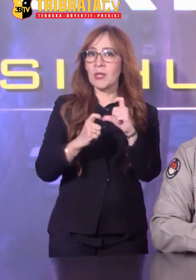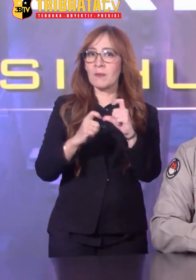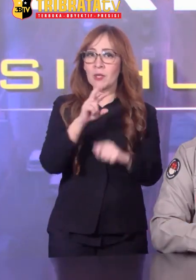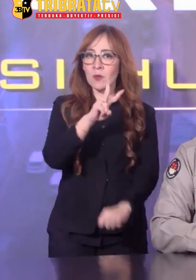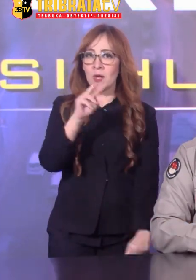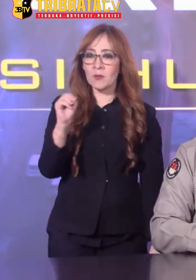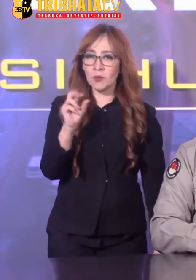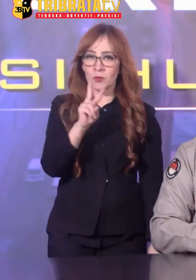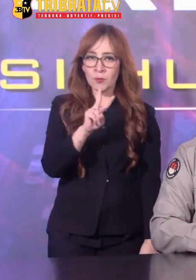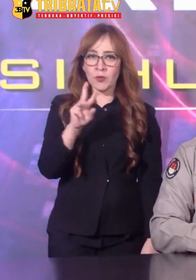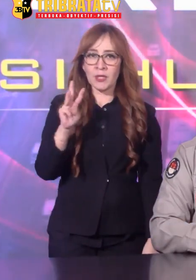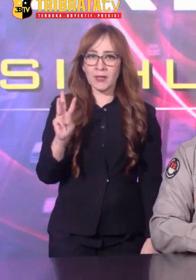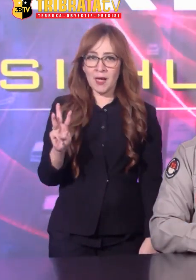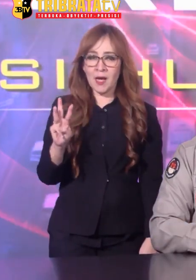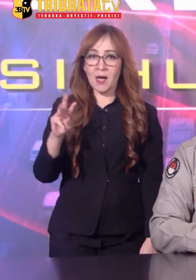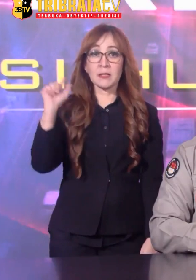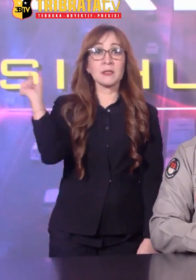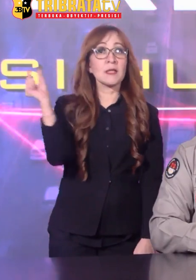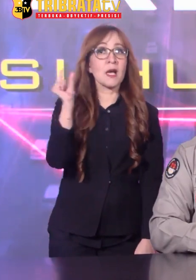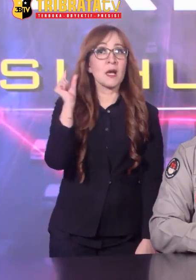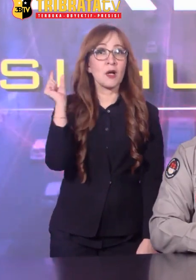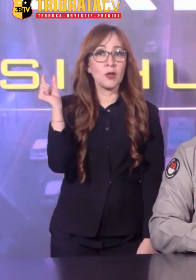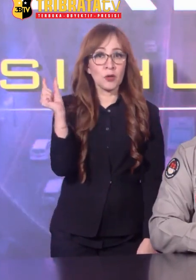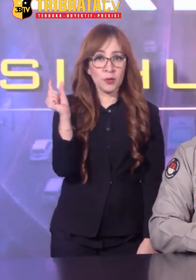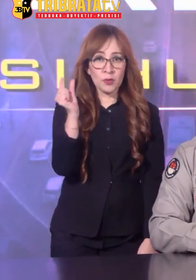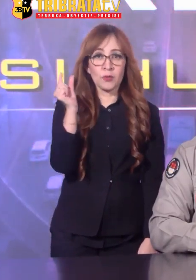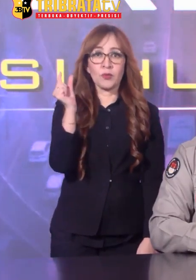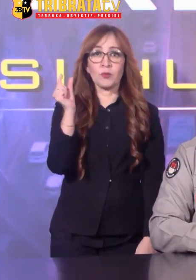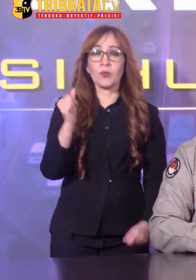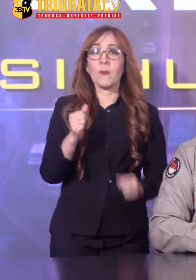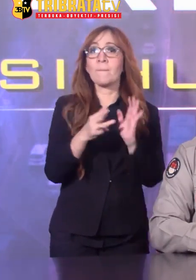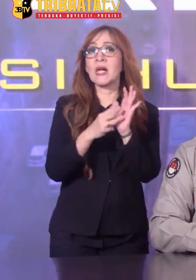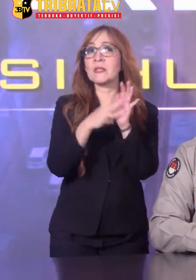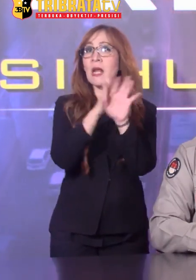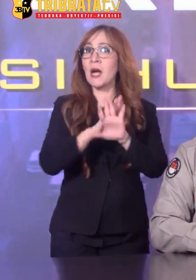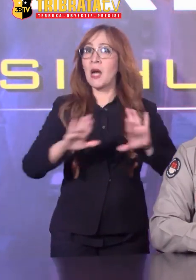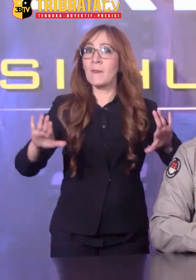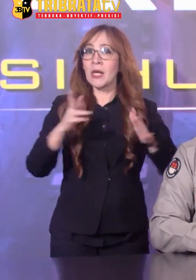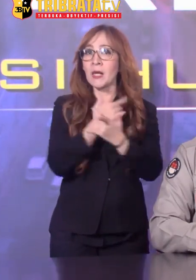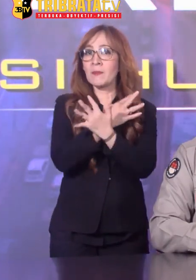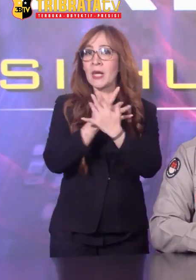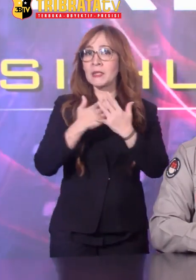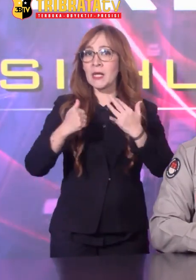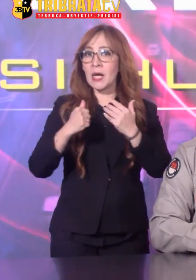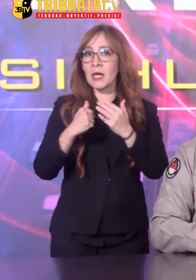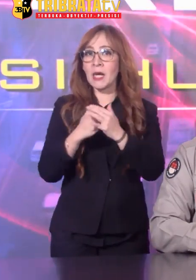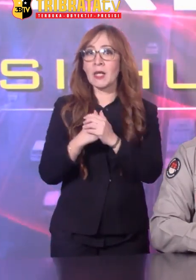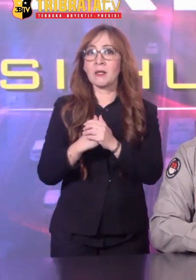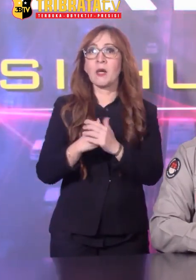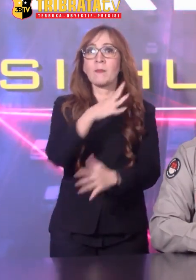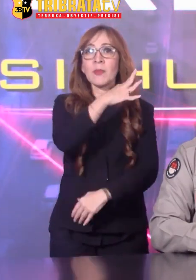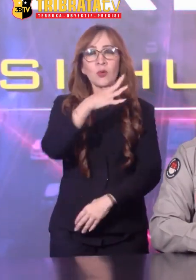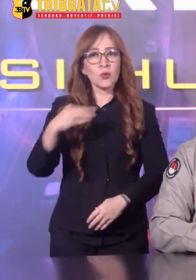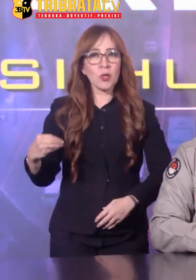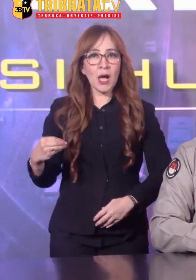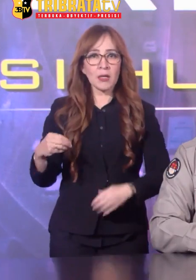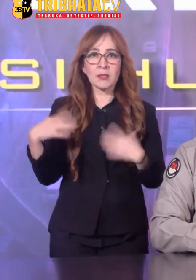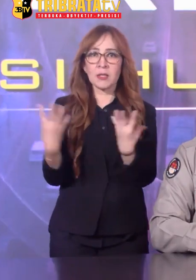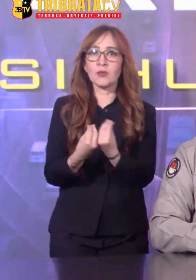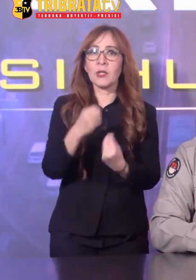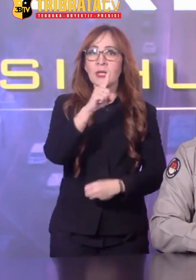2023 Secara umum tren gangguan Kamtip Mas Mengalami penurunan sebanyak 110